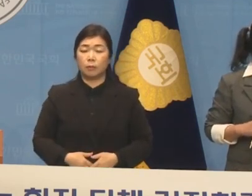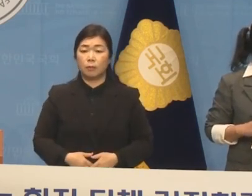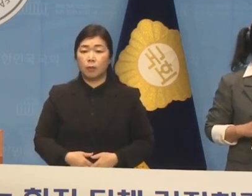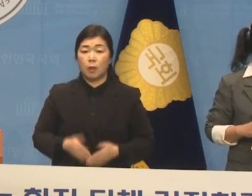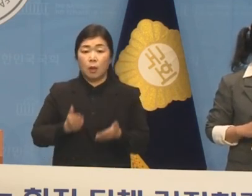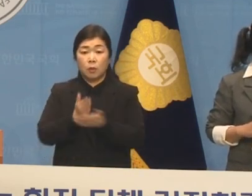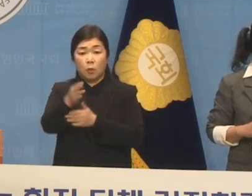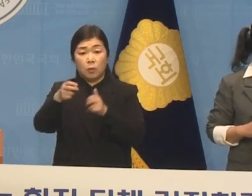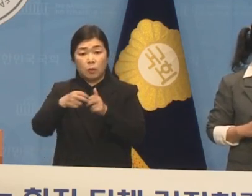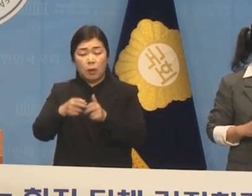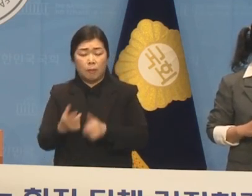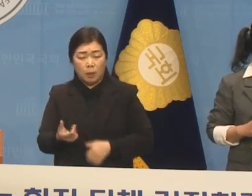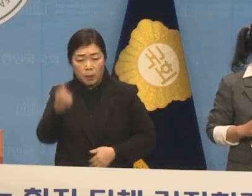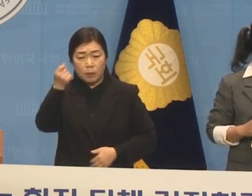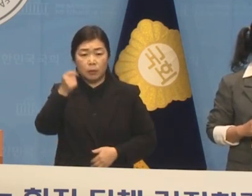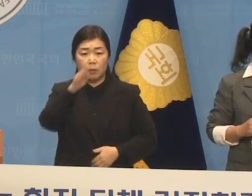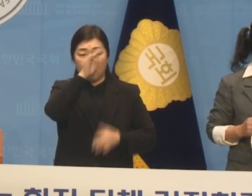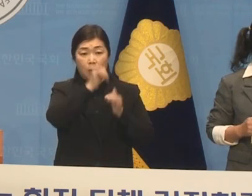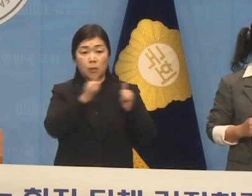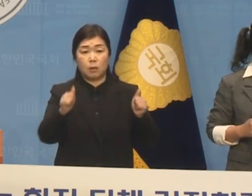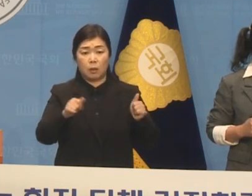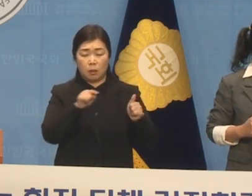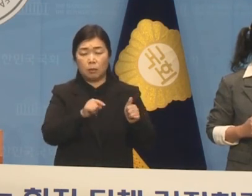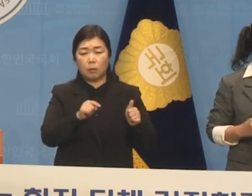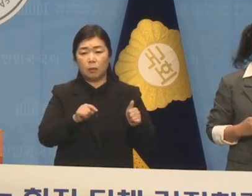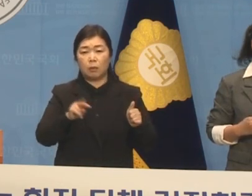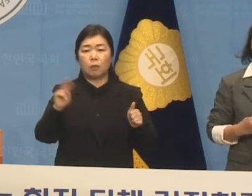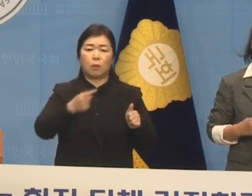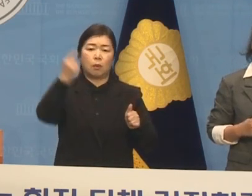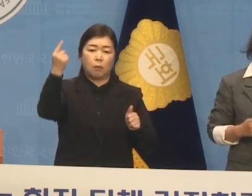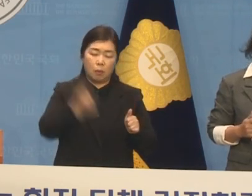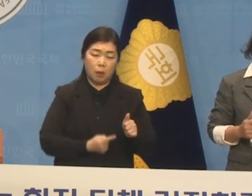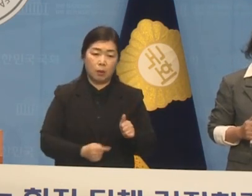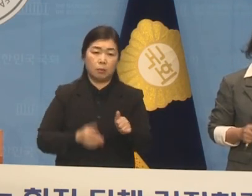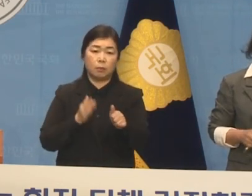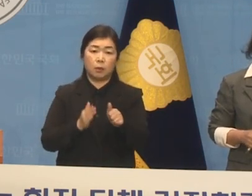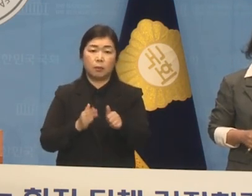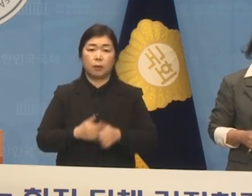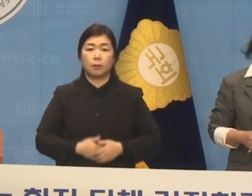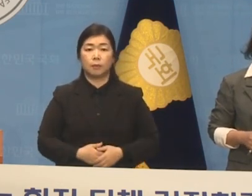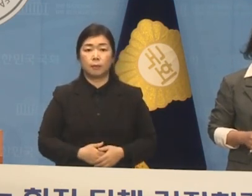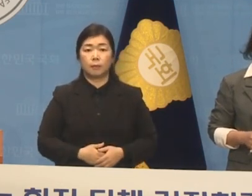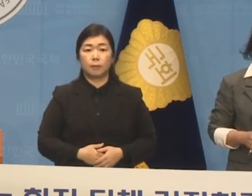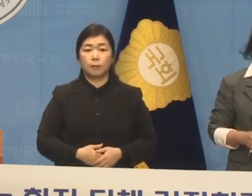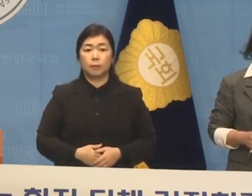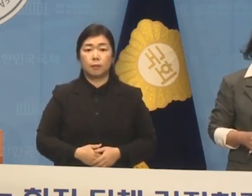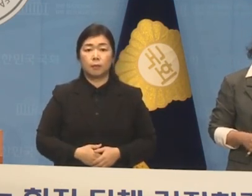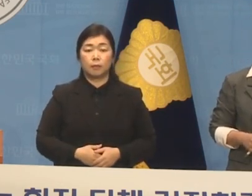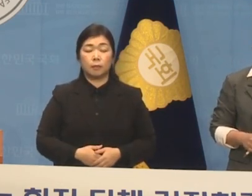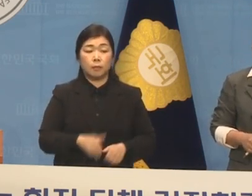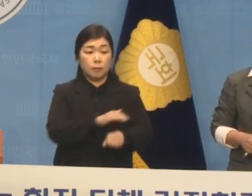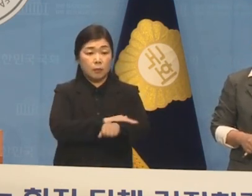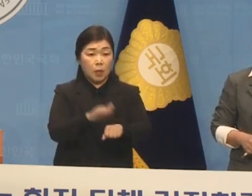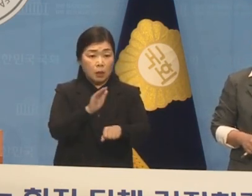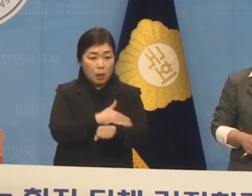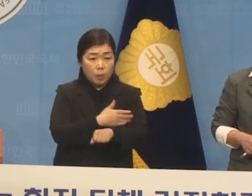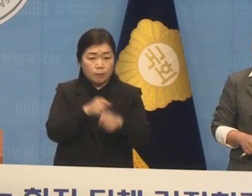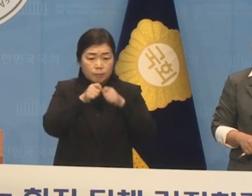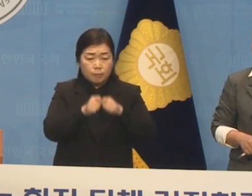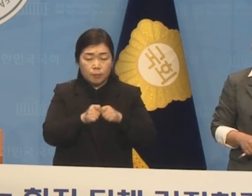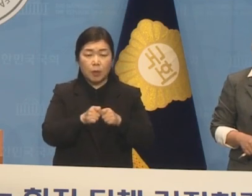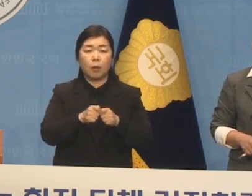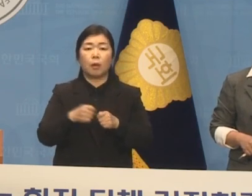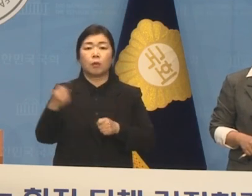전공의들은 하루속히 환자 곁으로 복귀하길 촉구합니다. 잘잘못을 따지고